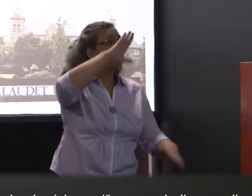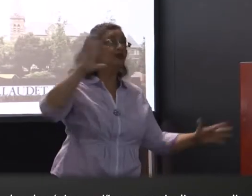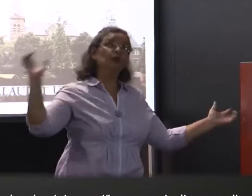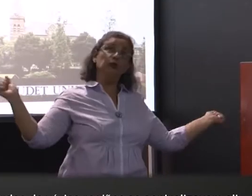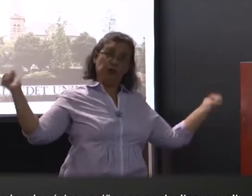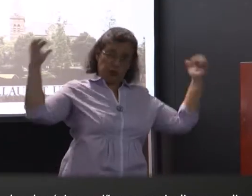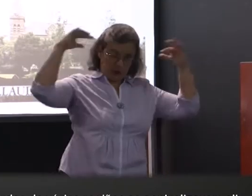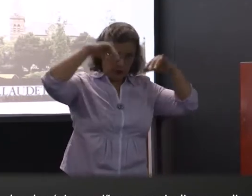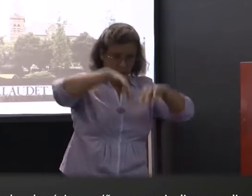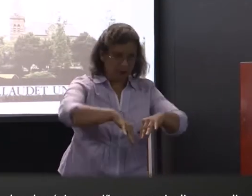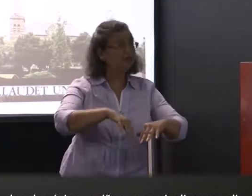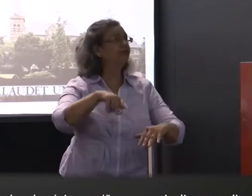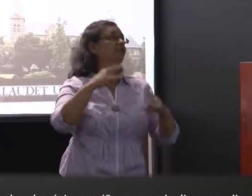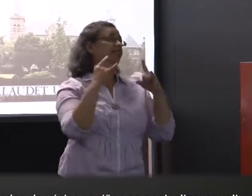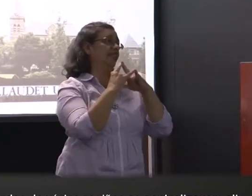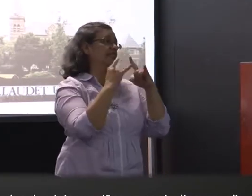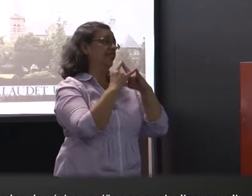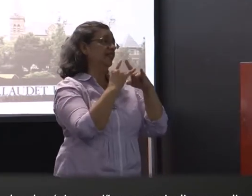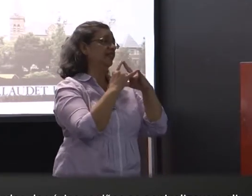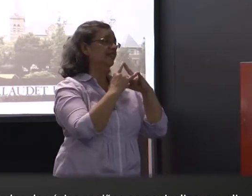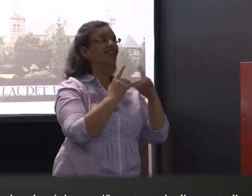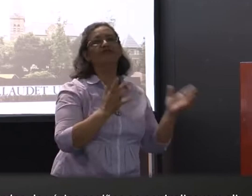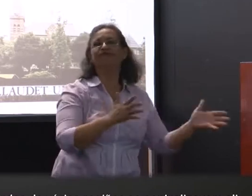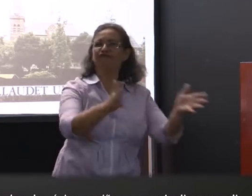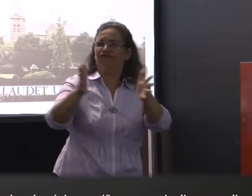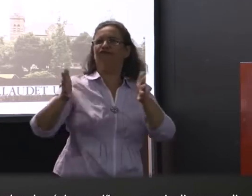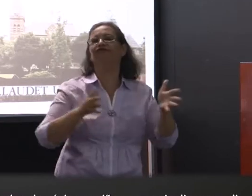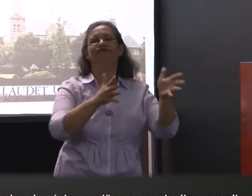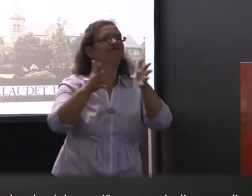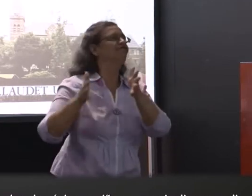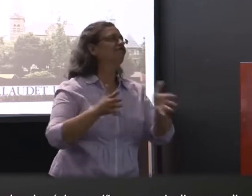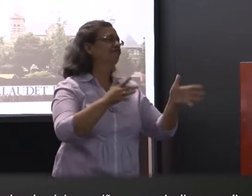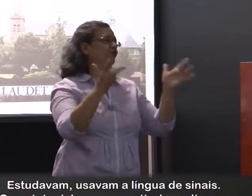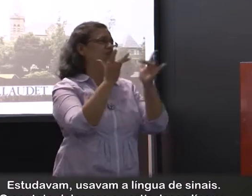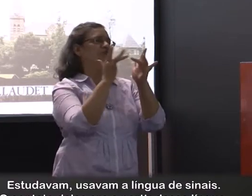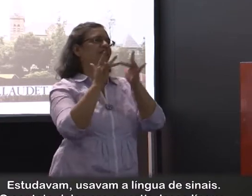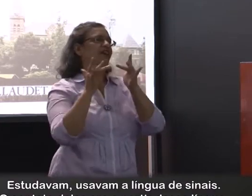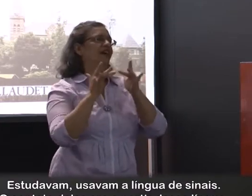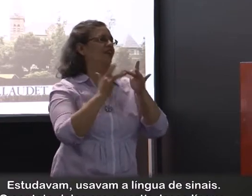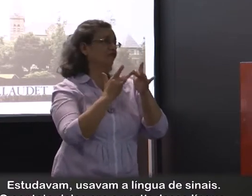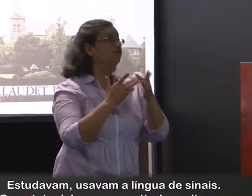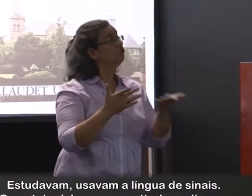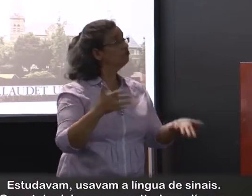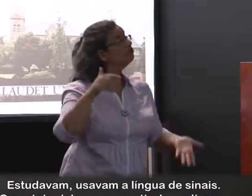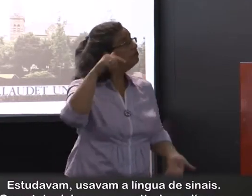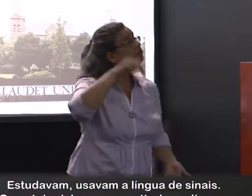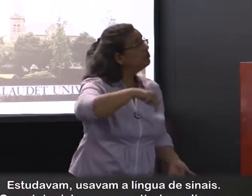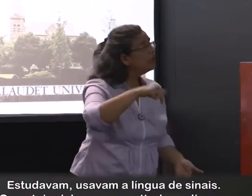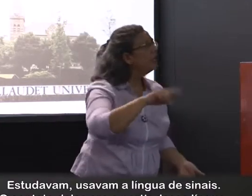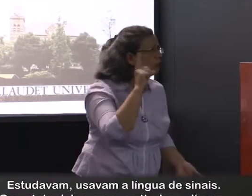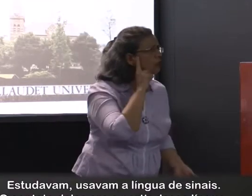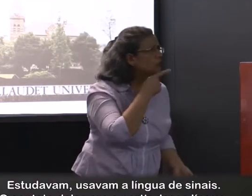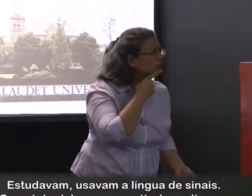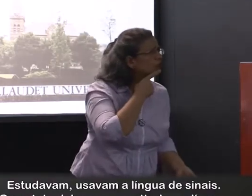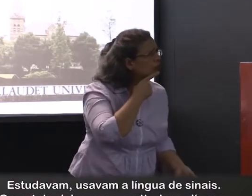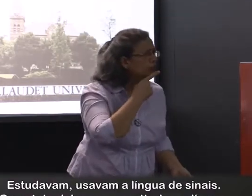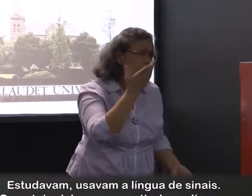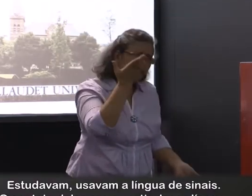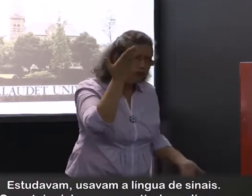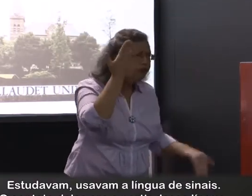Né? E aí surdos de várias regiões se centralizavam ali, estudavam, usavam a língua de sinais, o contato deles era a partir